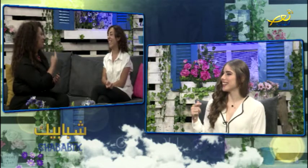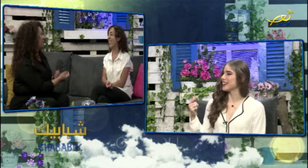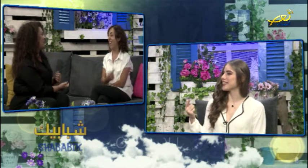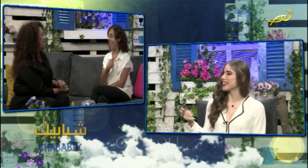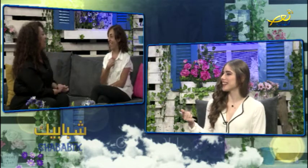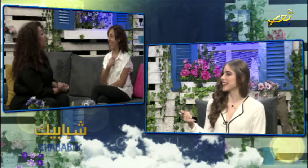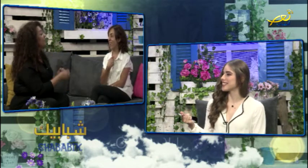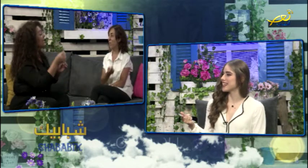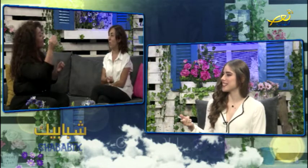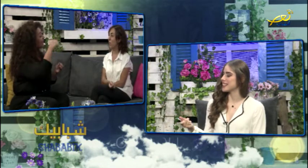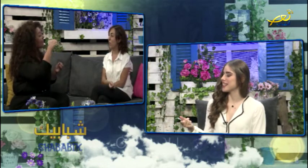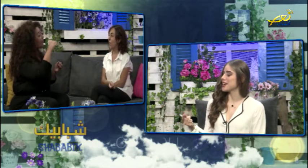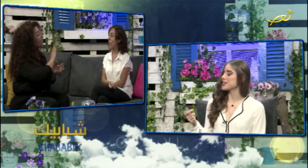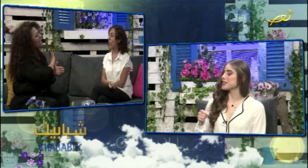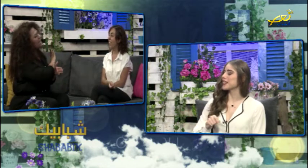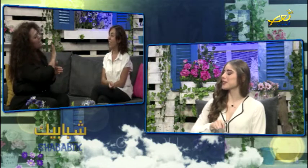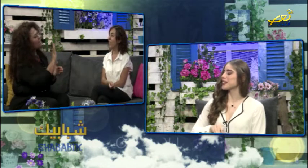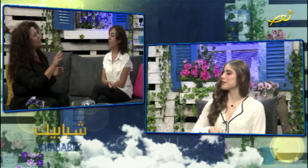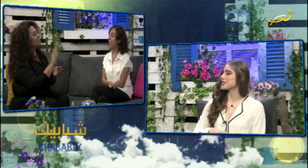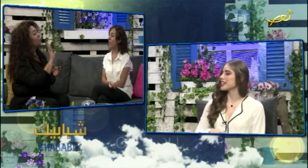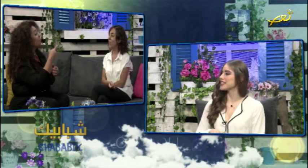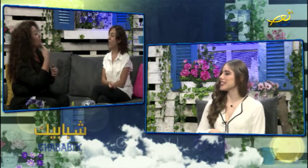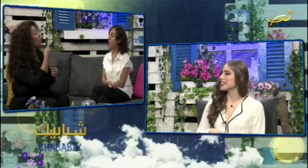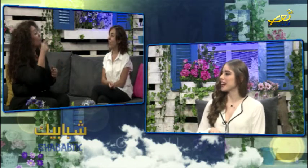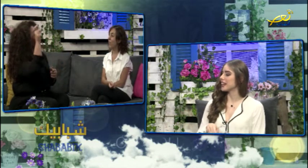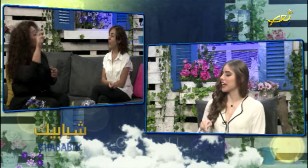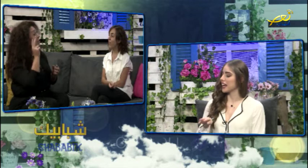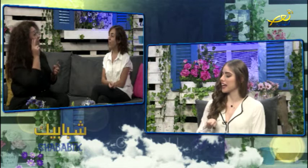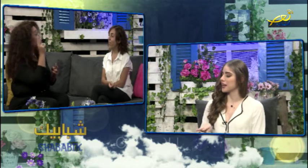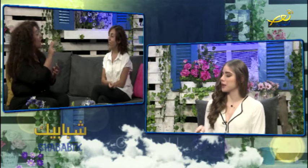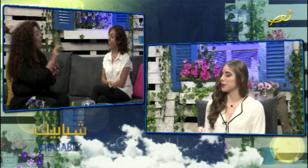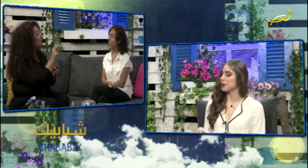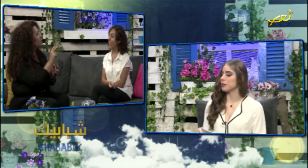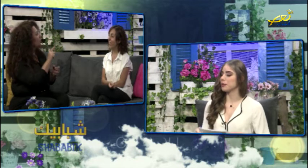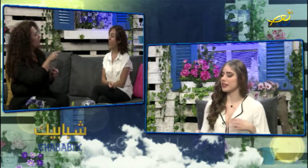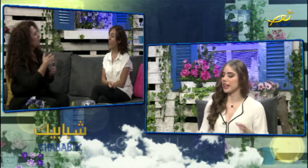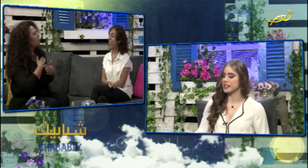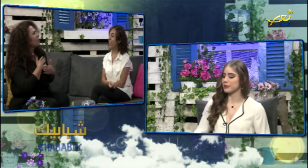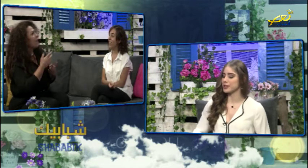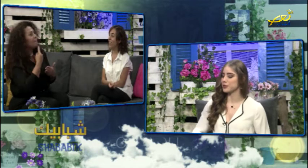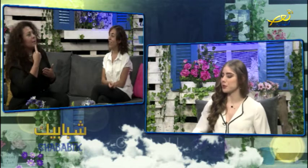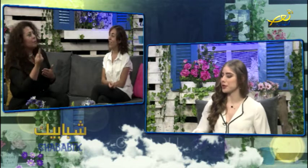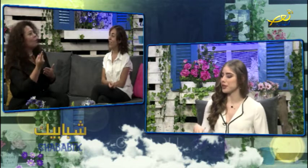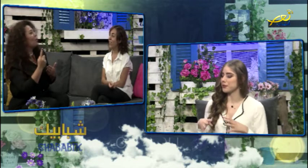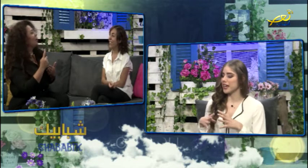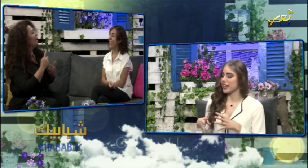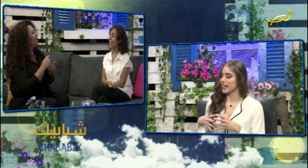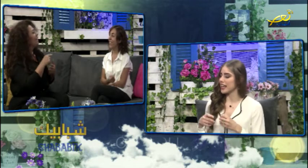إضافة لكل شيء قلتي، شو فينا نقول للمشاهدين يعني غير إنه بطل اسمنا صم وبكم، يعني هيك